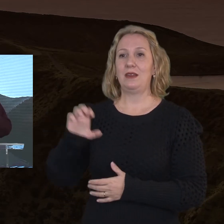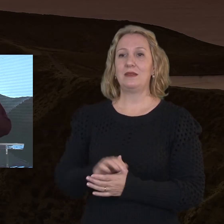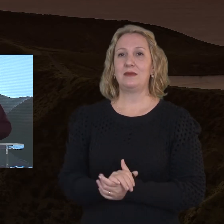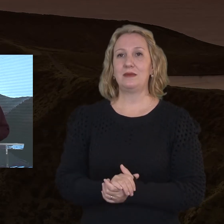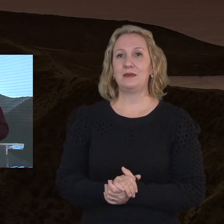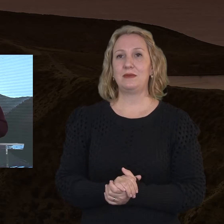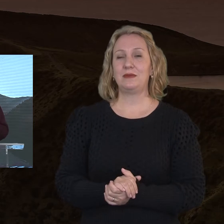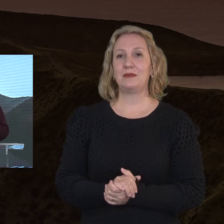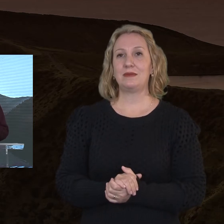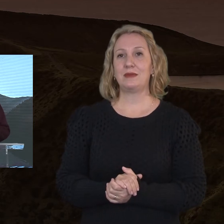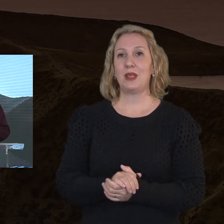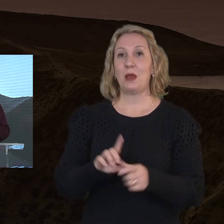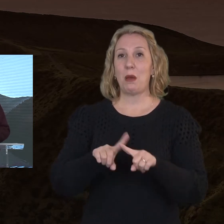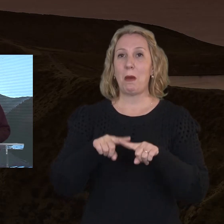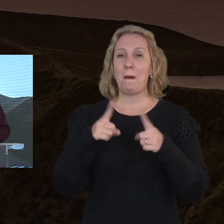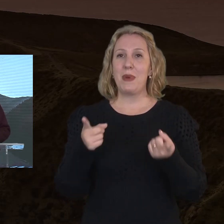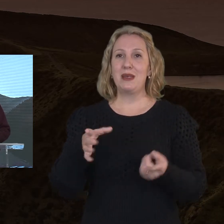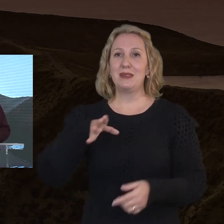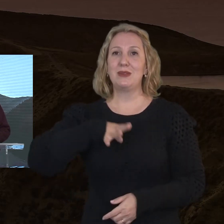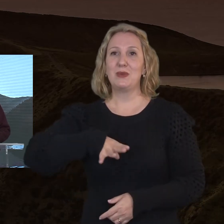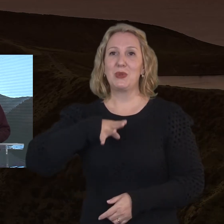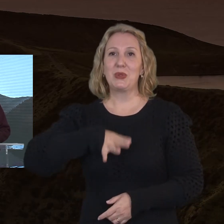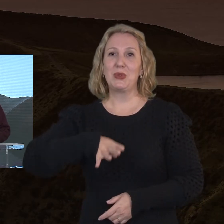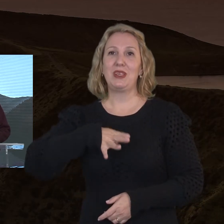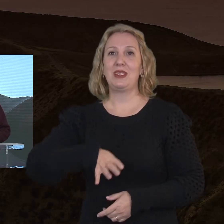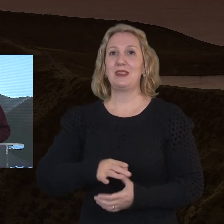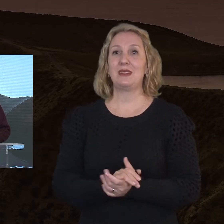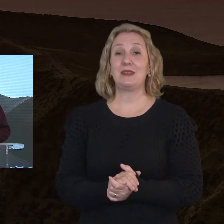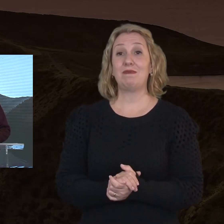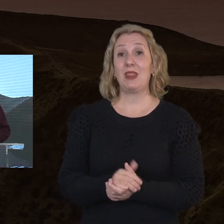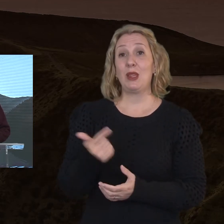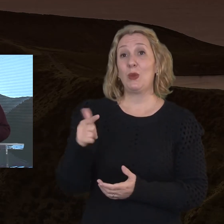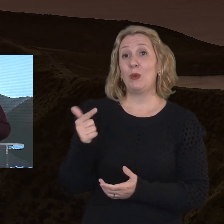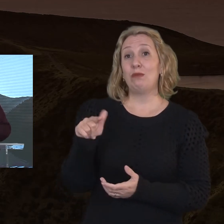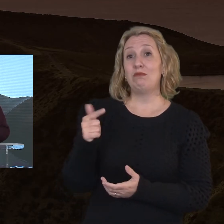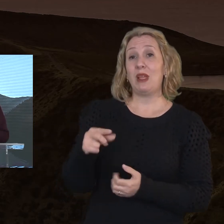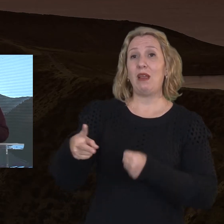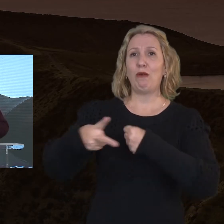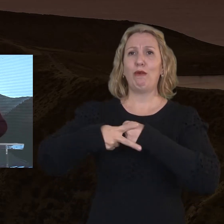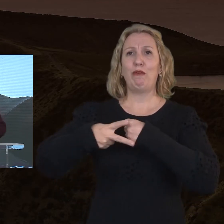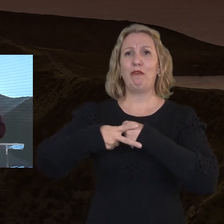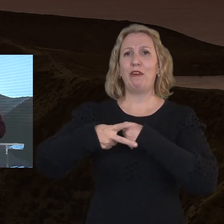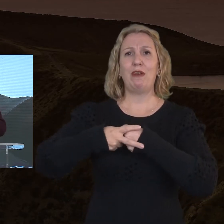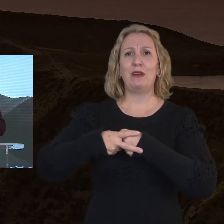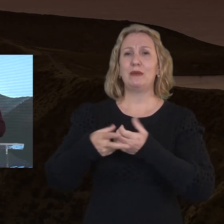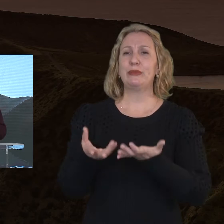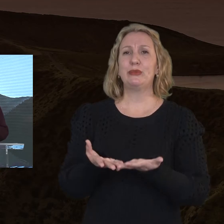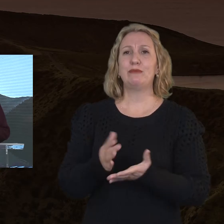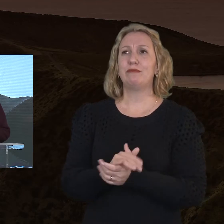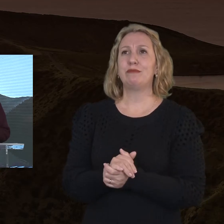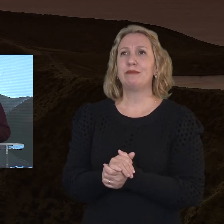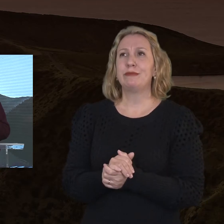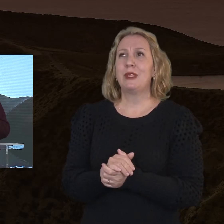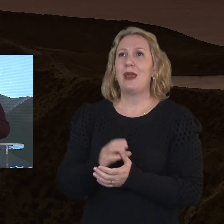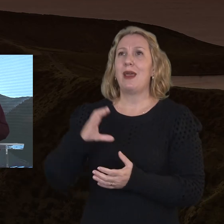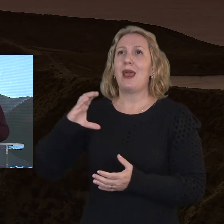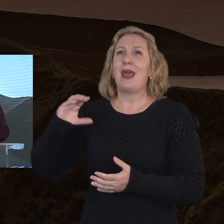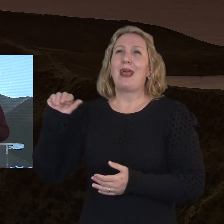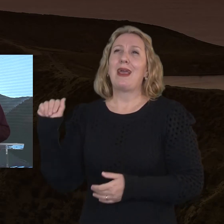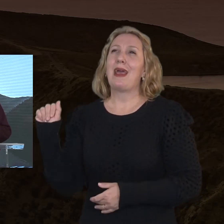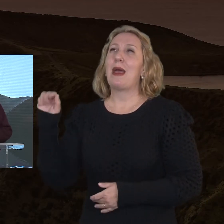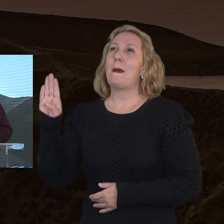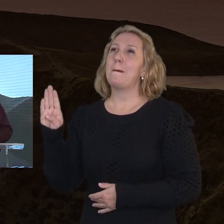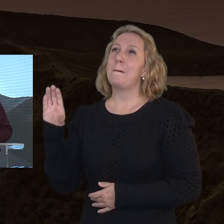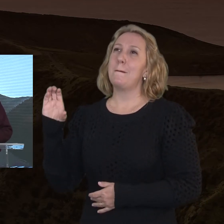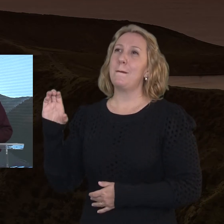agora no português não existe verbo cabeçar o vídeo cabeceando no futebol né mas cabeça não existe mas